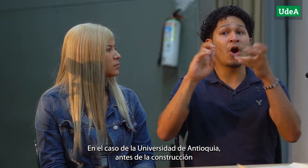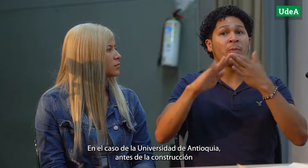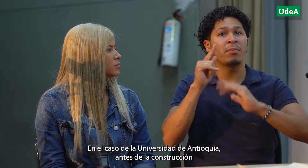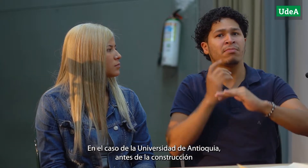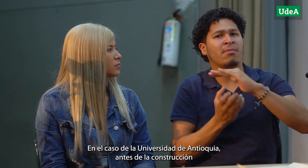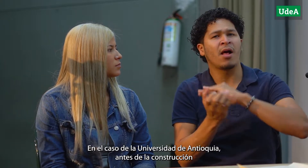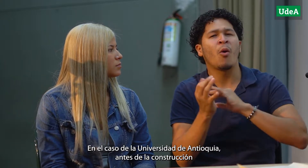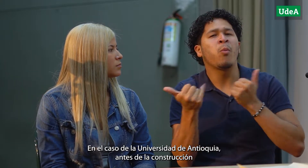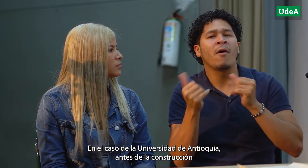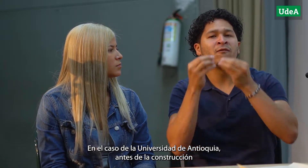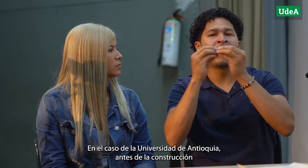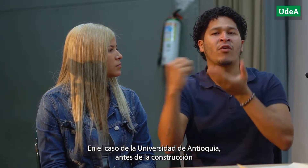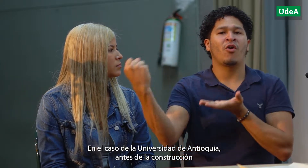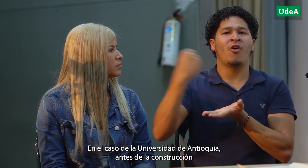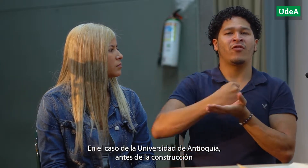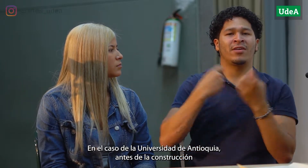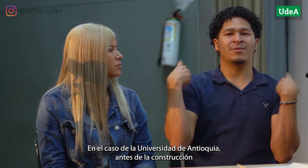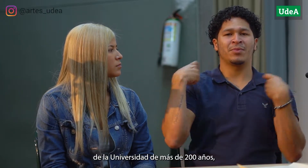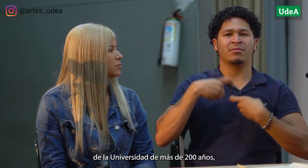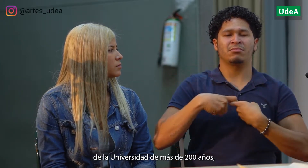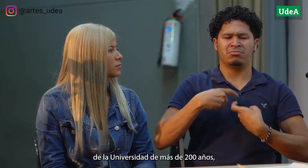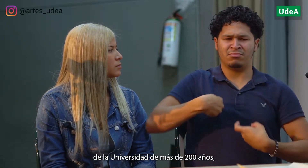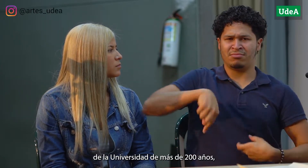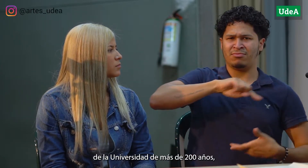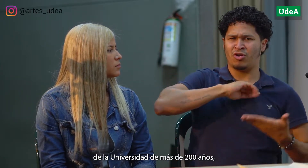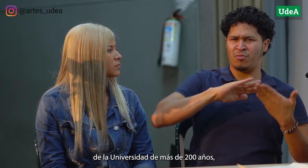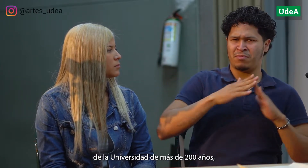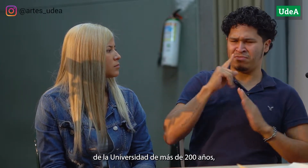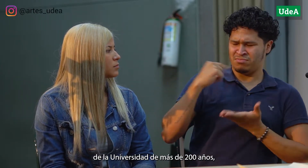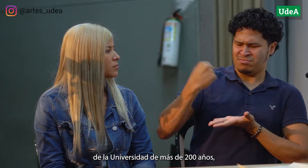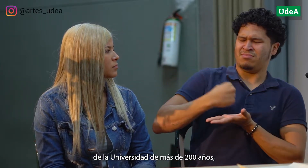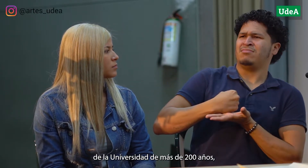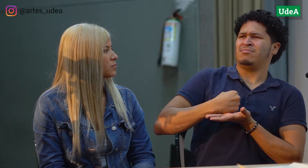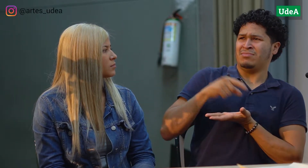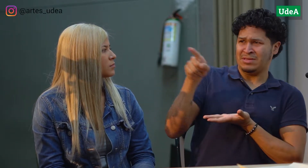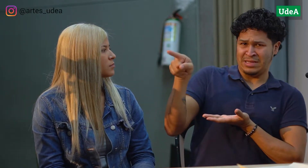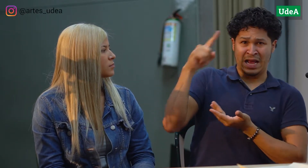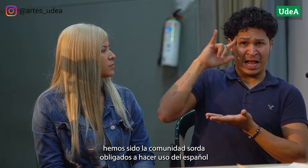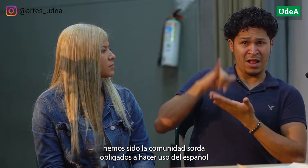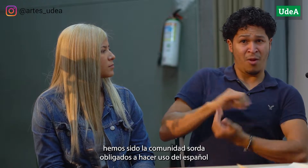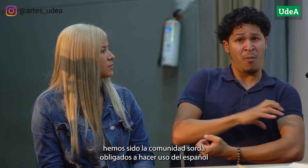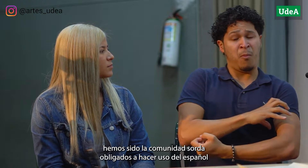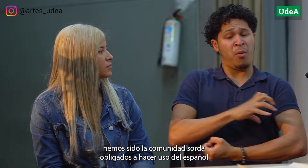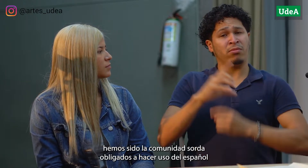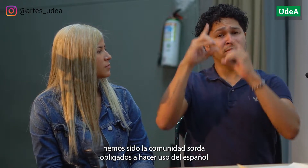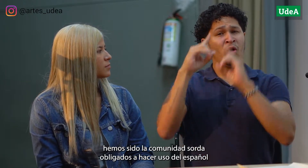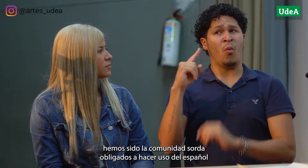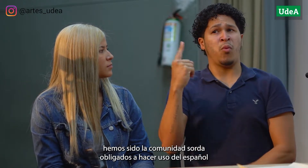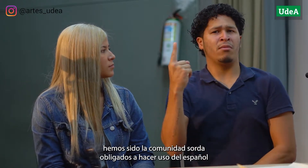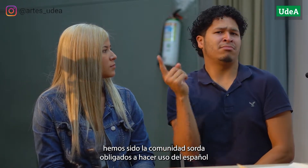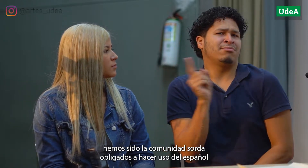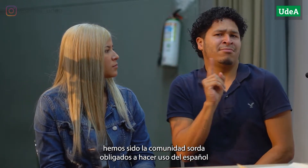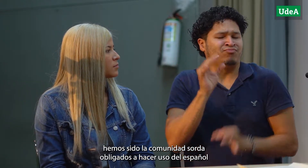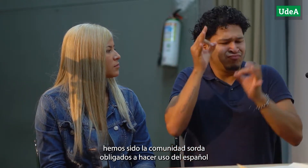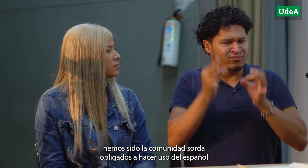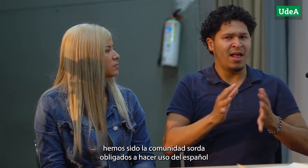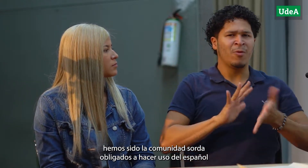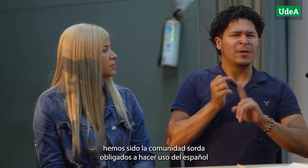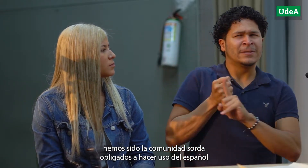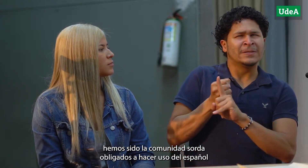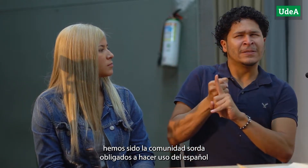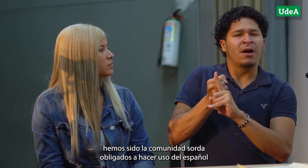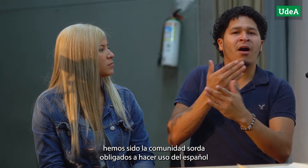de la Universidad de Antioquia, desde la construcción de la universidad de más de 200 años, hemos sido la comunidad